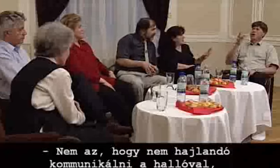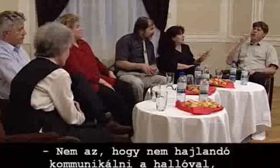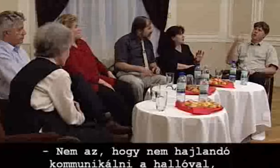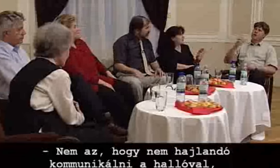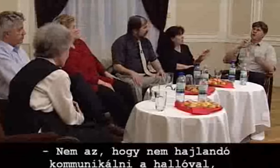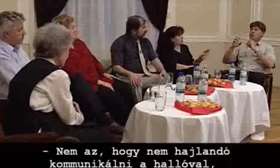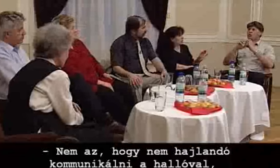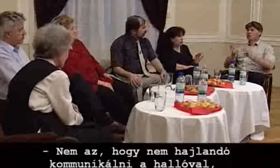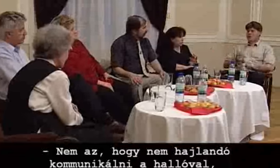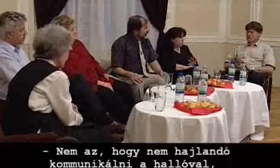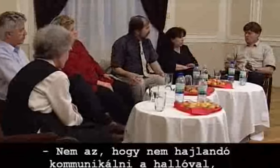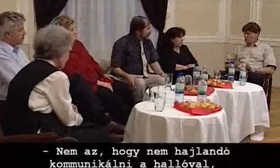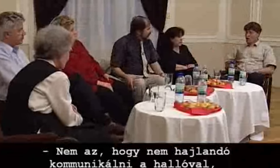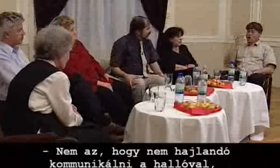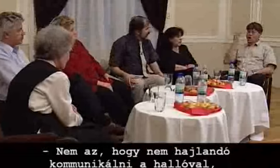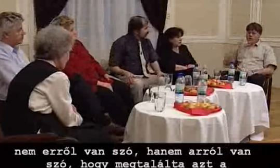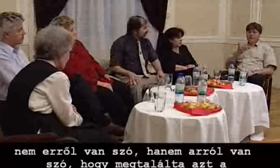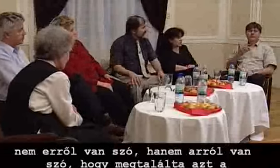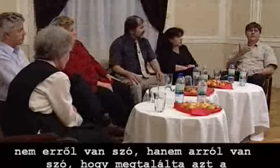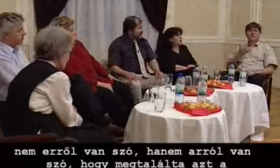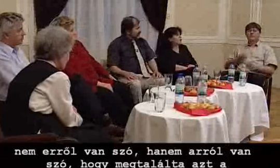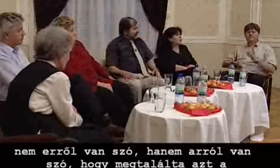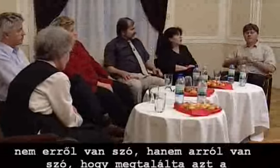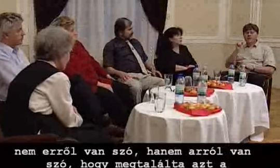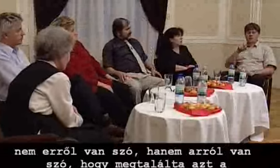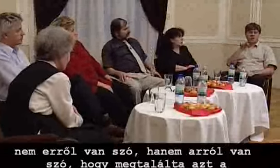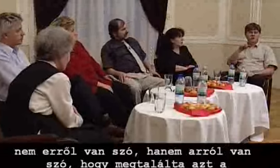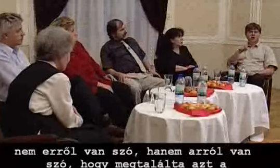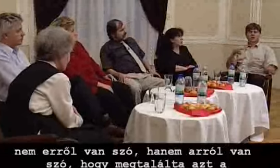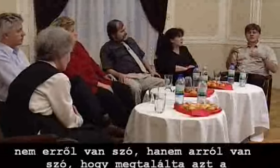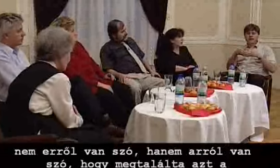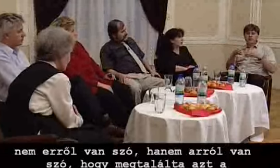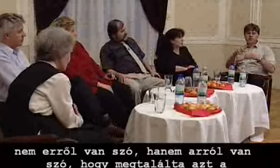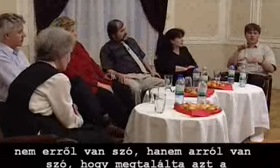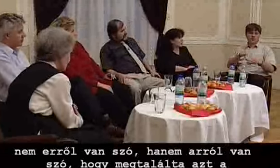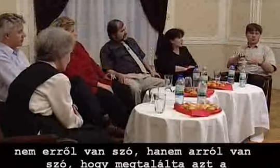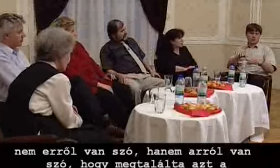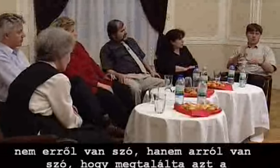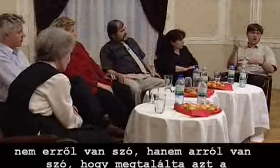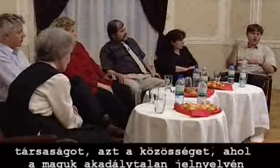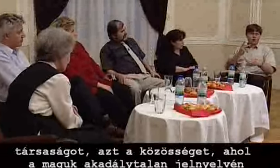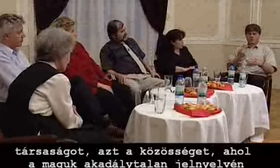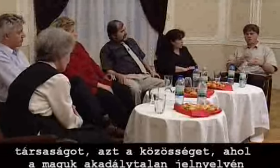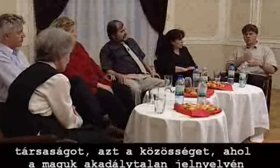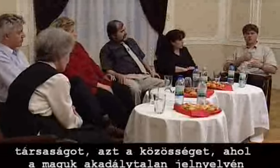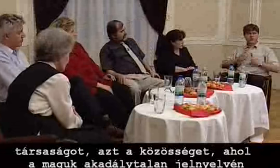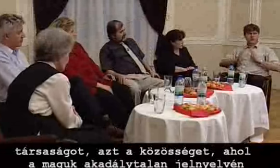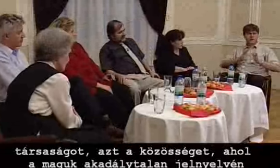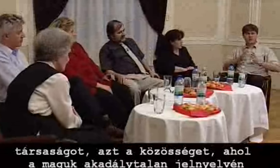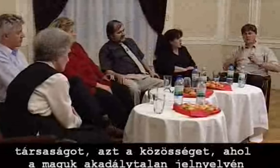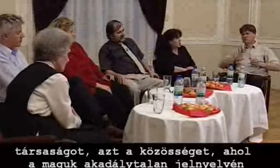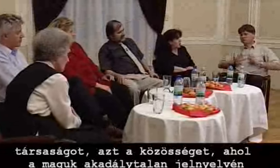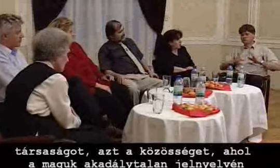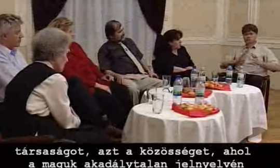Nem az, hogy nem hajlandó a hallóval kommunikálni, nem erről van szó, hanem arról van szó, hogy megtalálta azt a társaságot, azt a